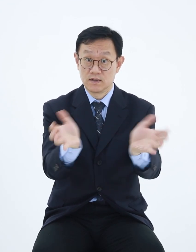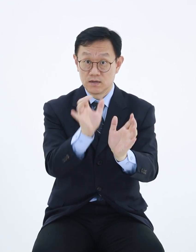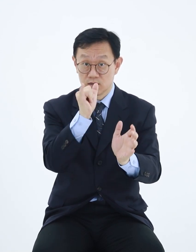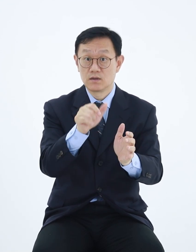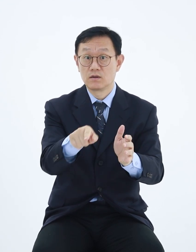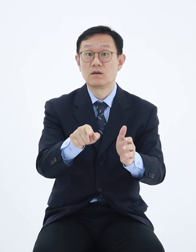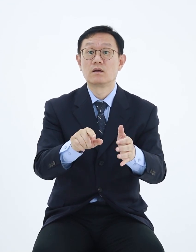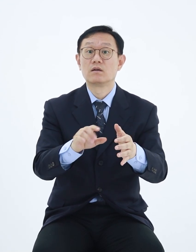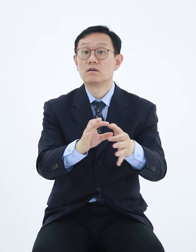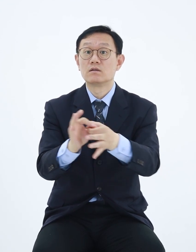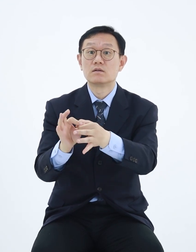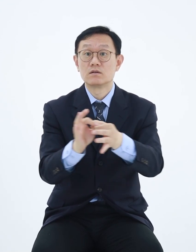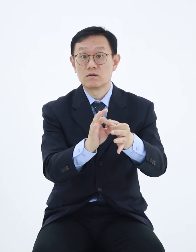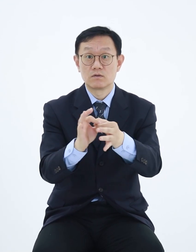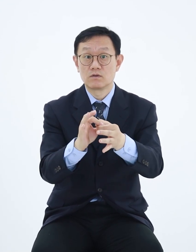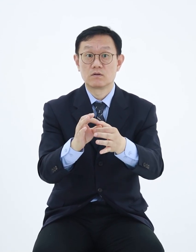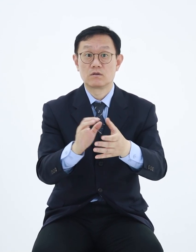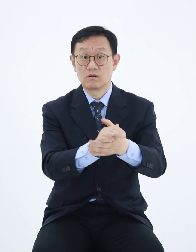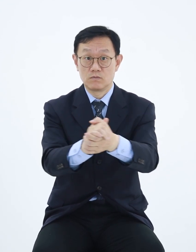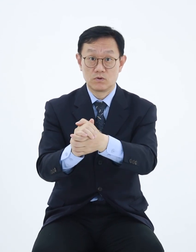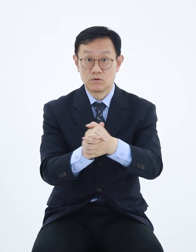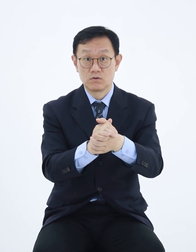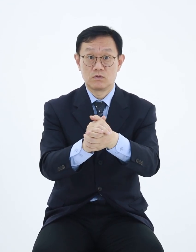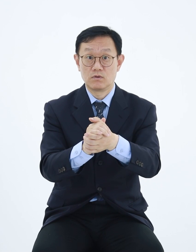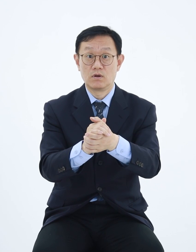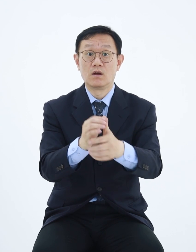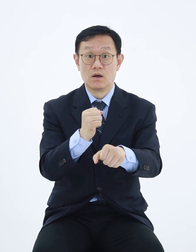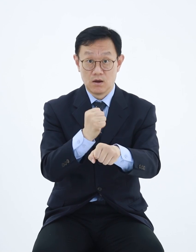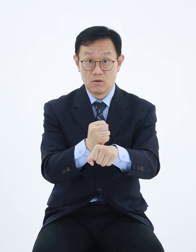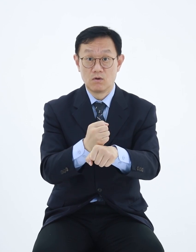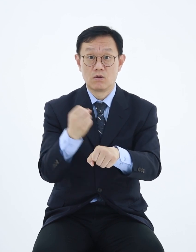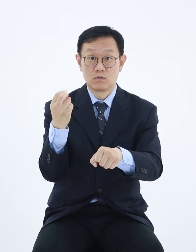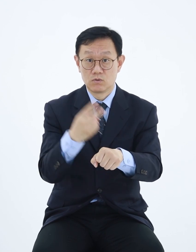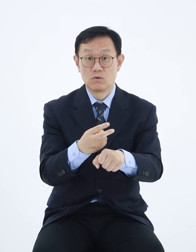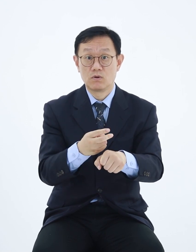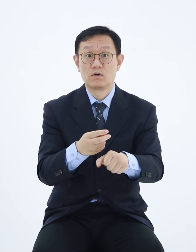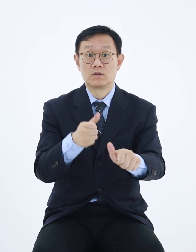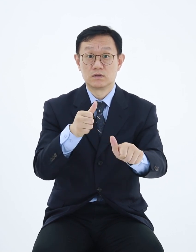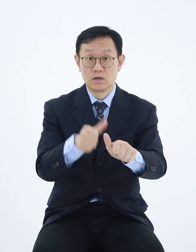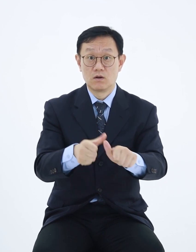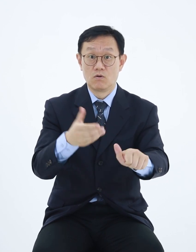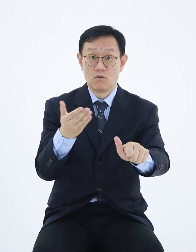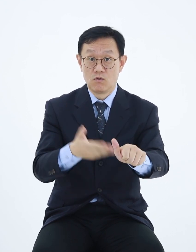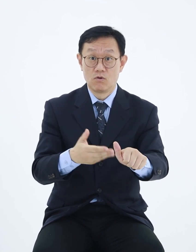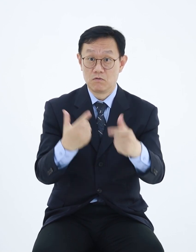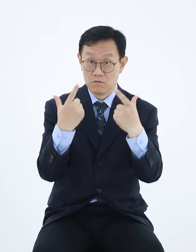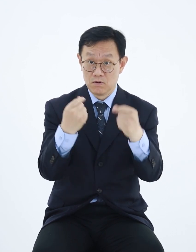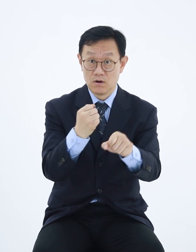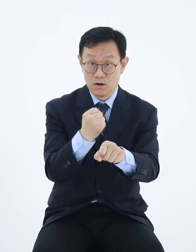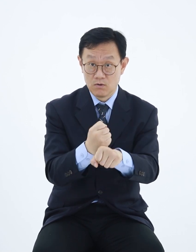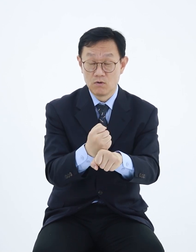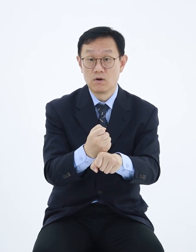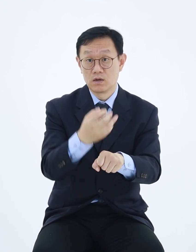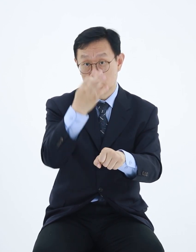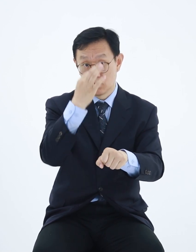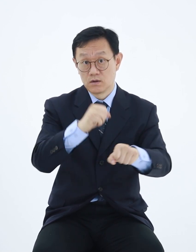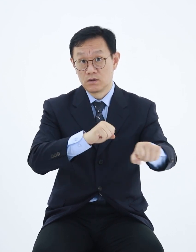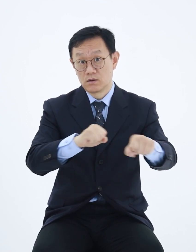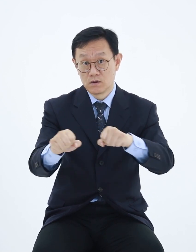기구들과의 상호협력을 통해 국제적 노력을 집약하고 제안 및 권고의 일관성을 유지하며 기능 수행에 있어 중복을